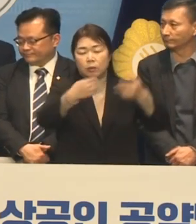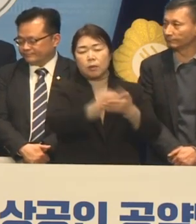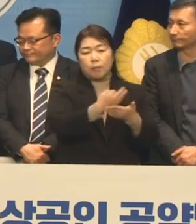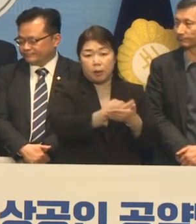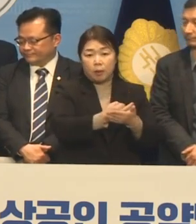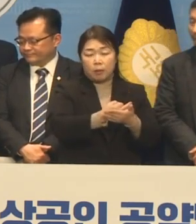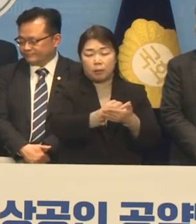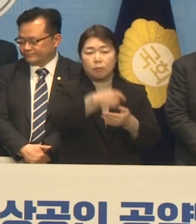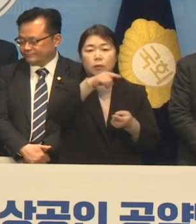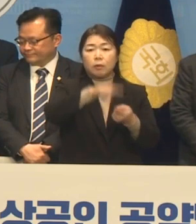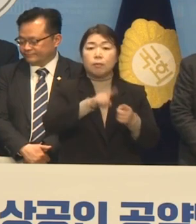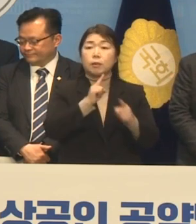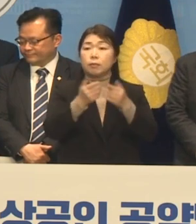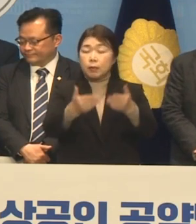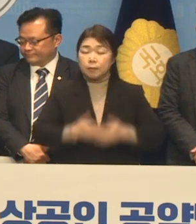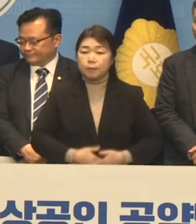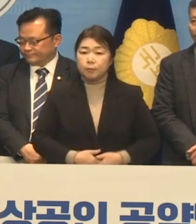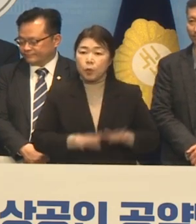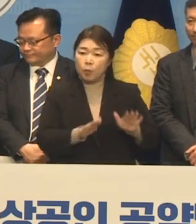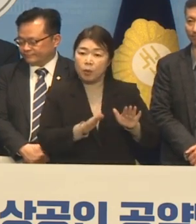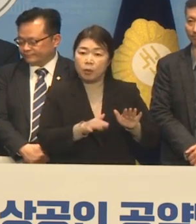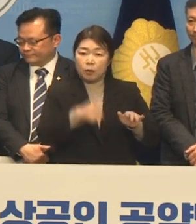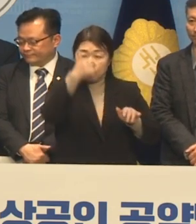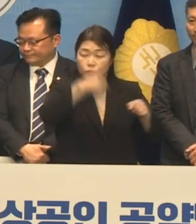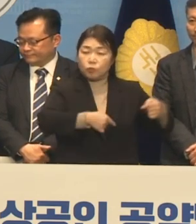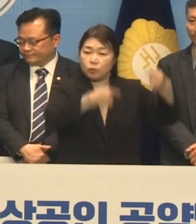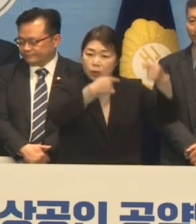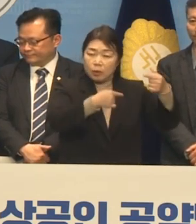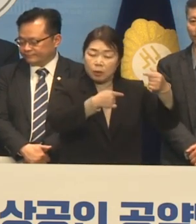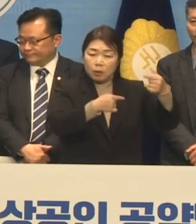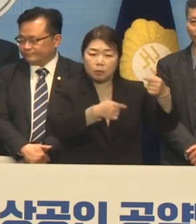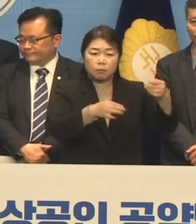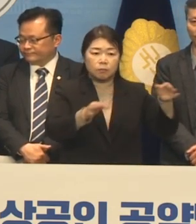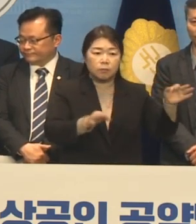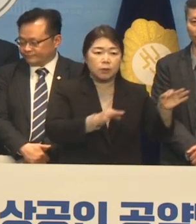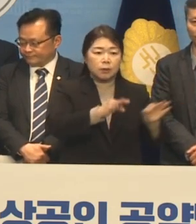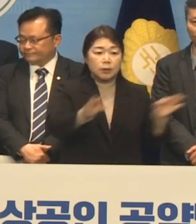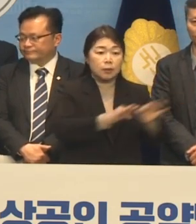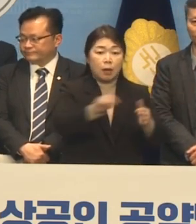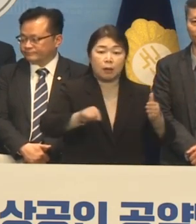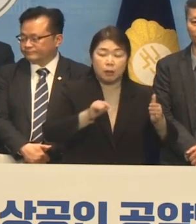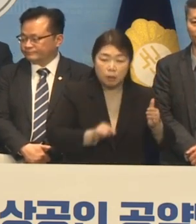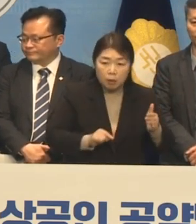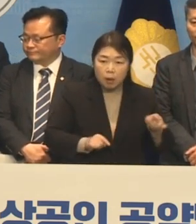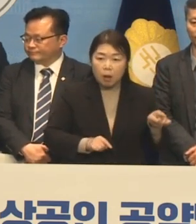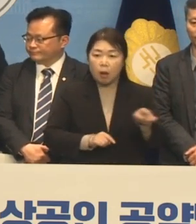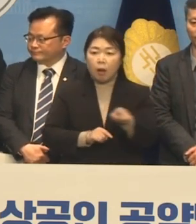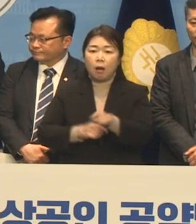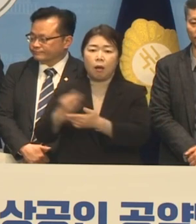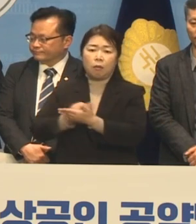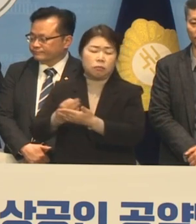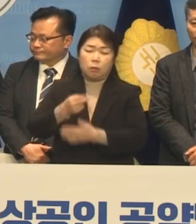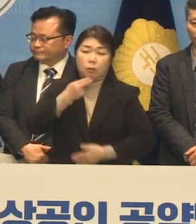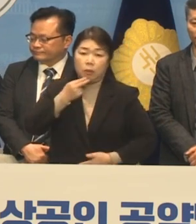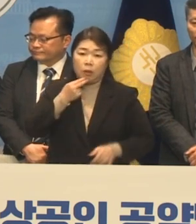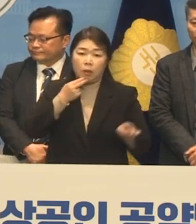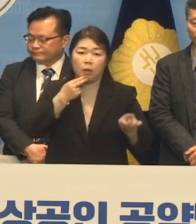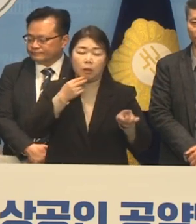없는데요. 설 민심은 흉흉했습니다. 망원시장